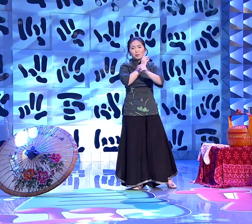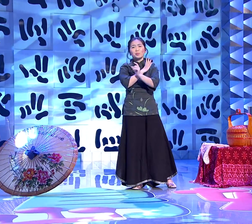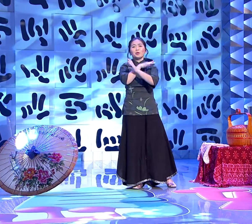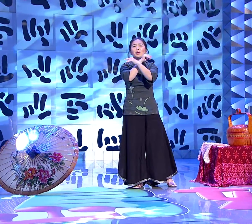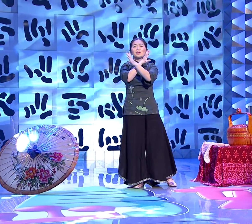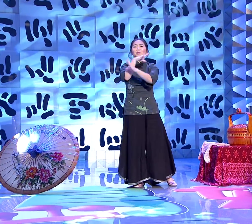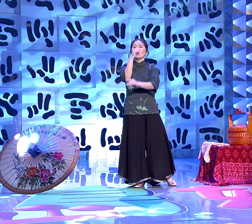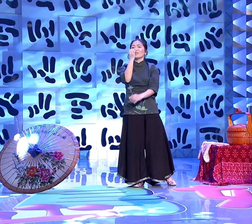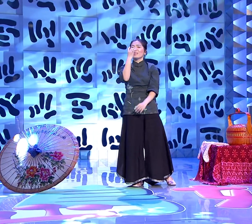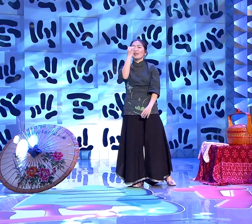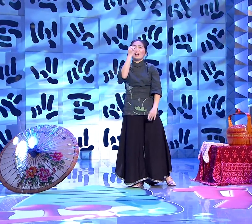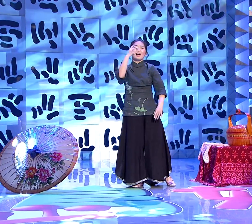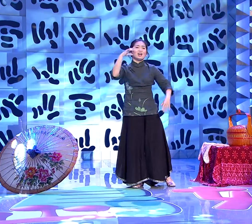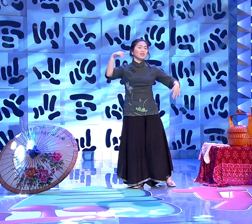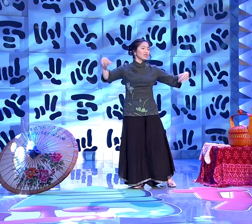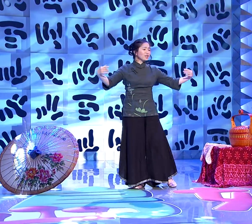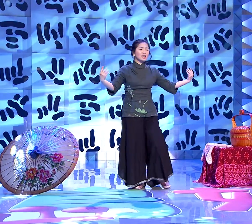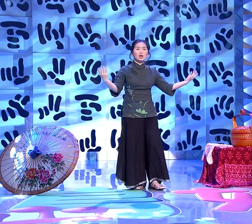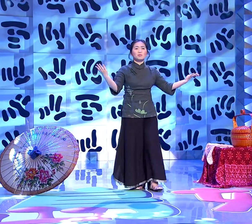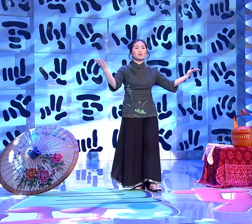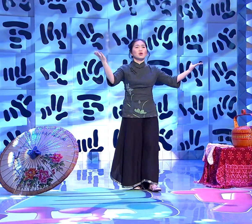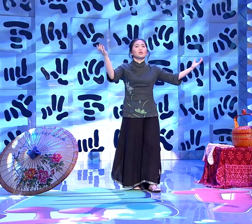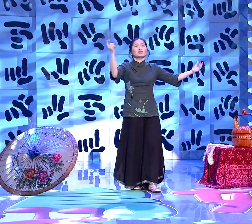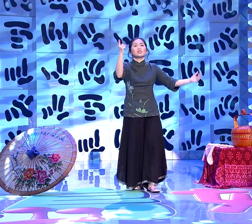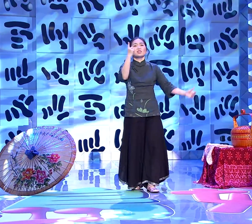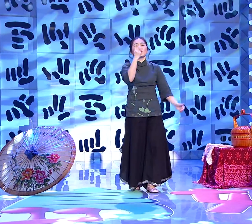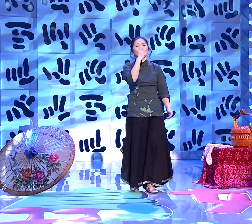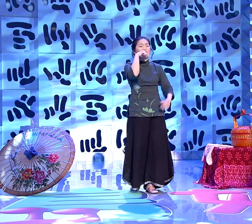飞袂行，敢讲是阮的